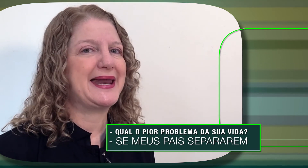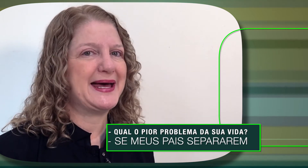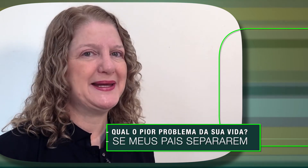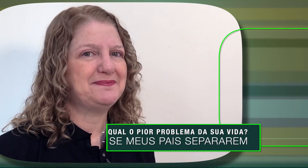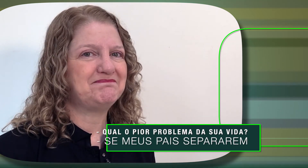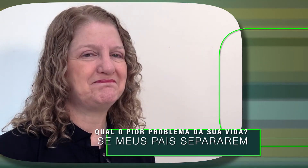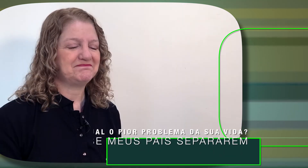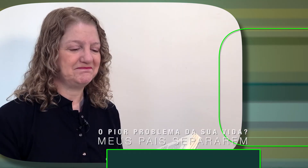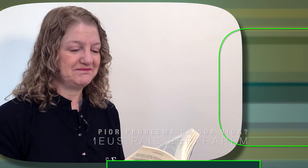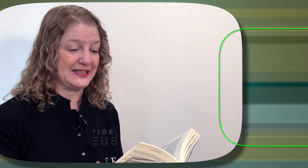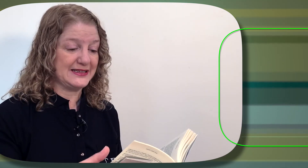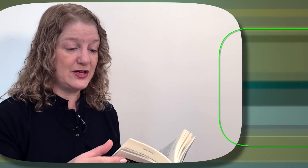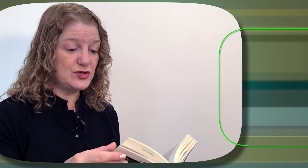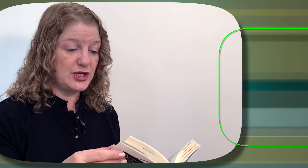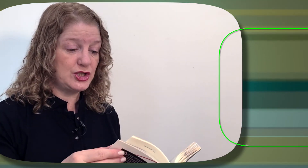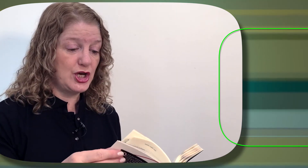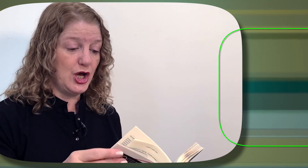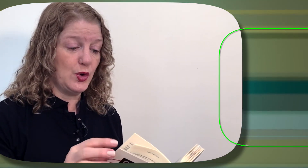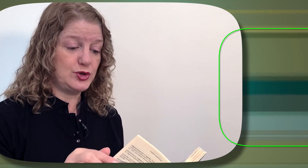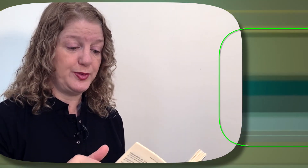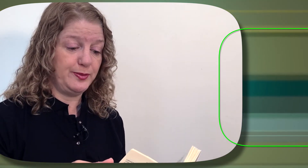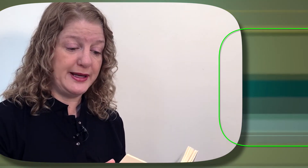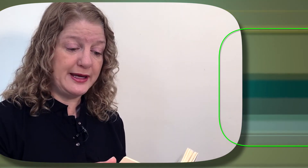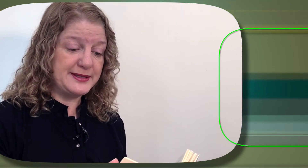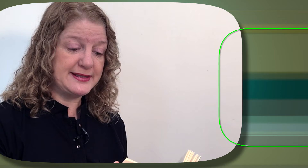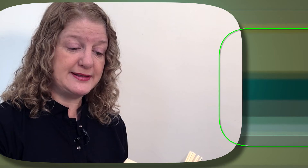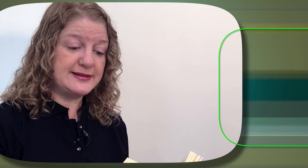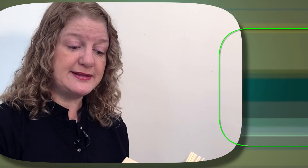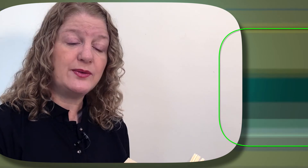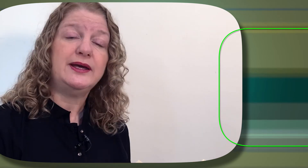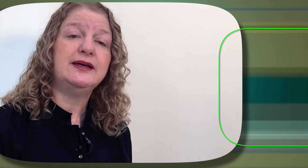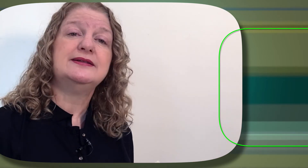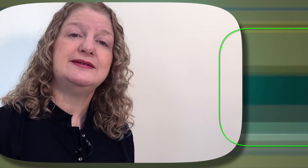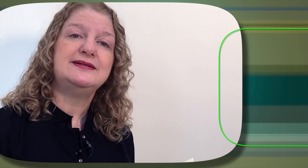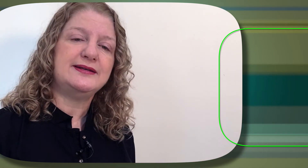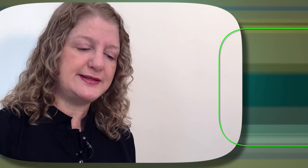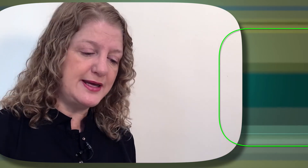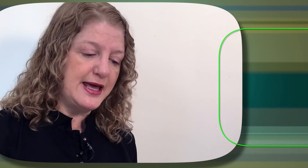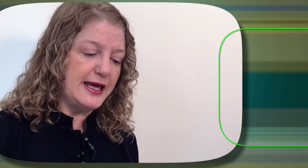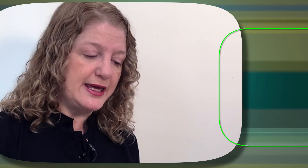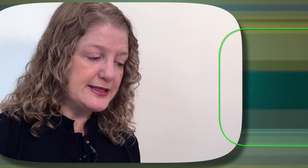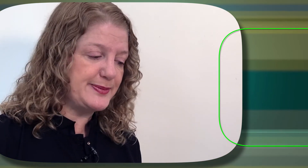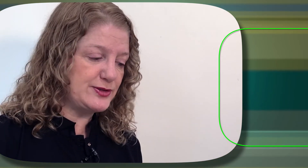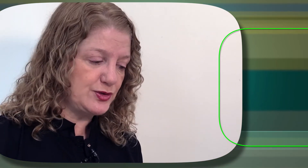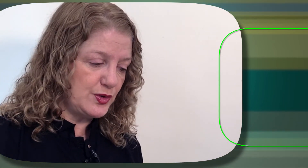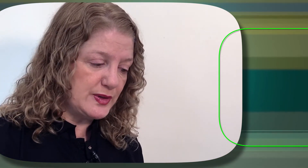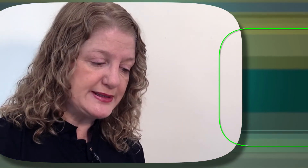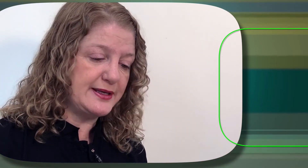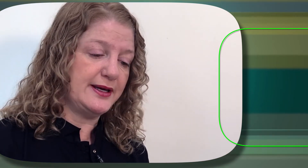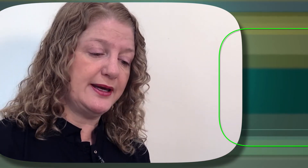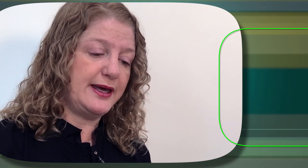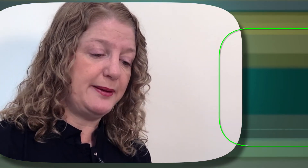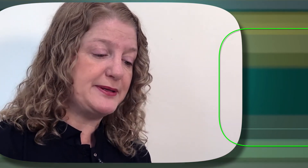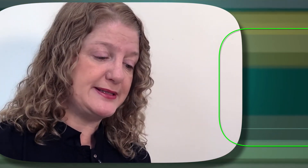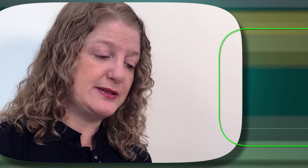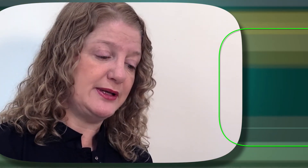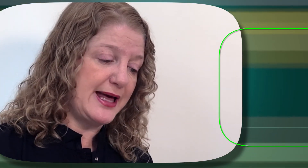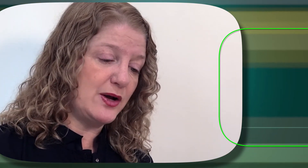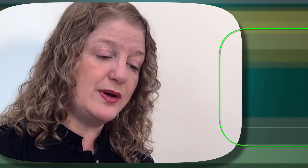separarem. Então, gente, os problemas, eles estão aí, eles existem e as pessoas precisam lidar com